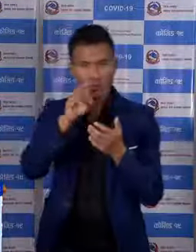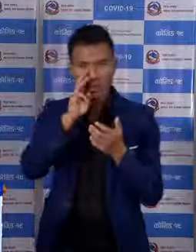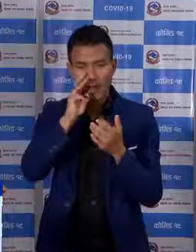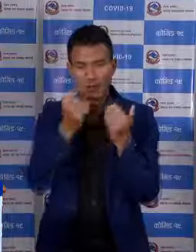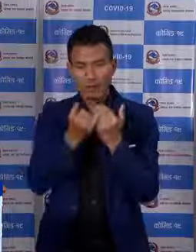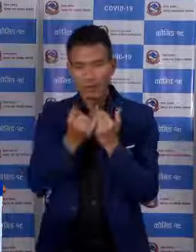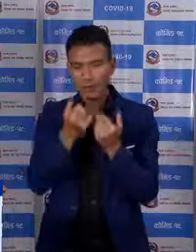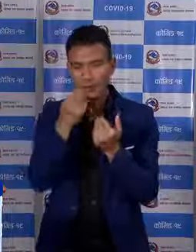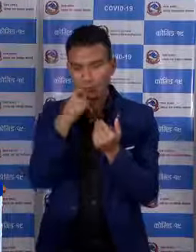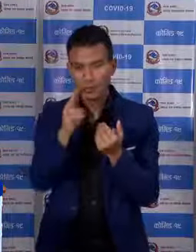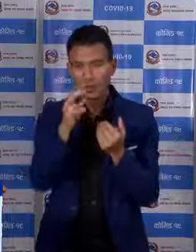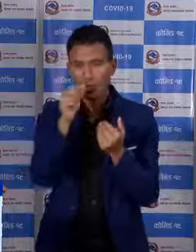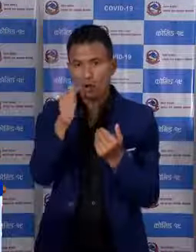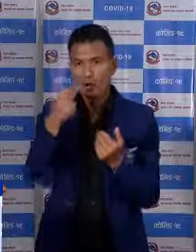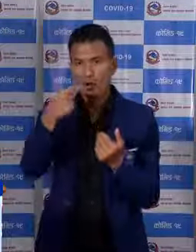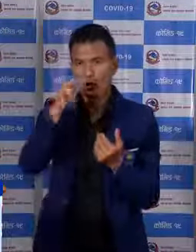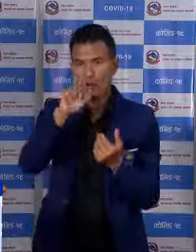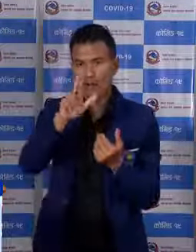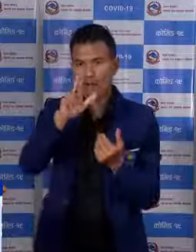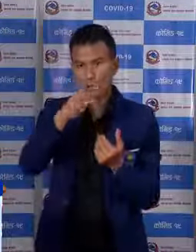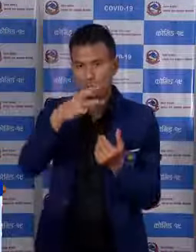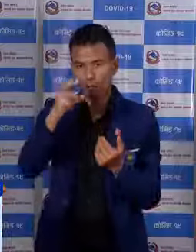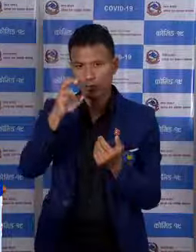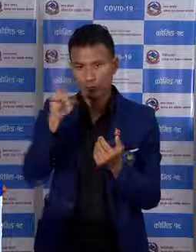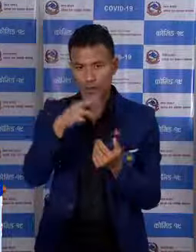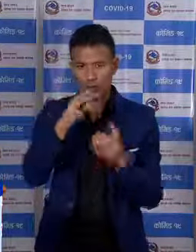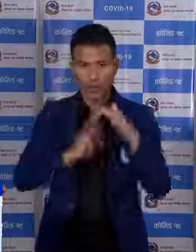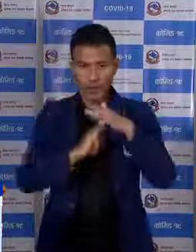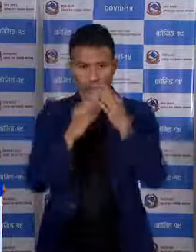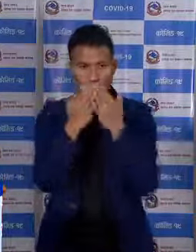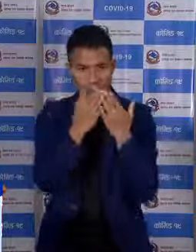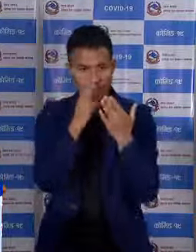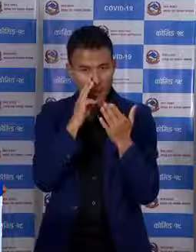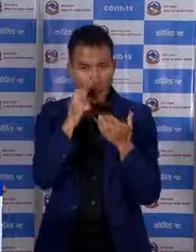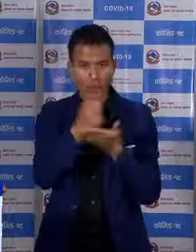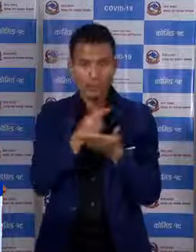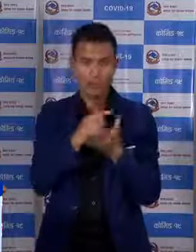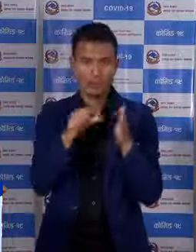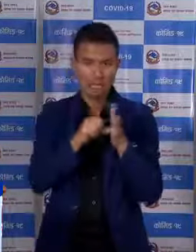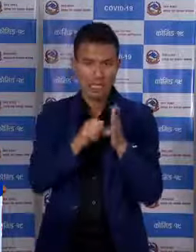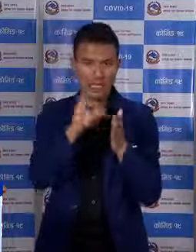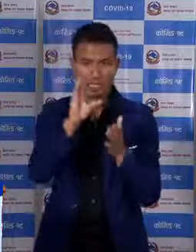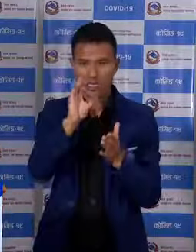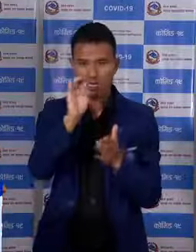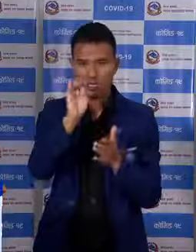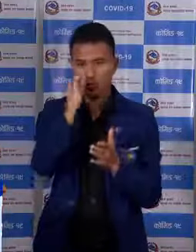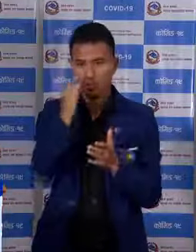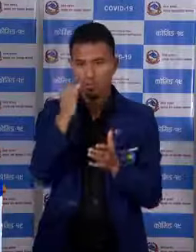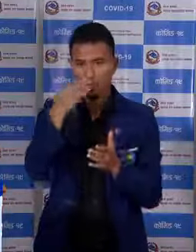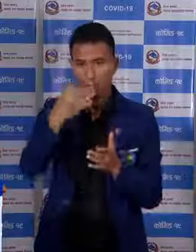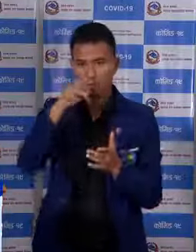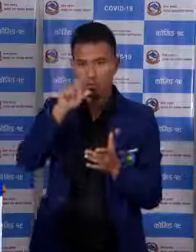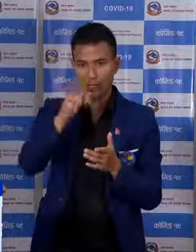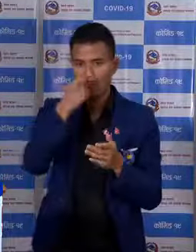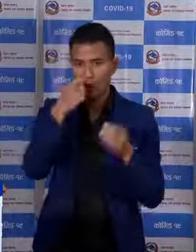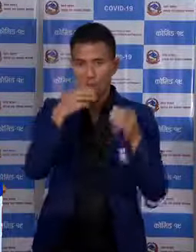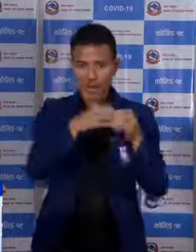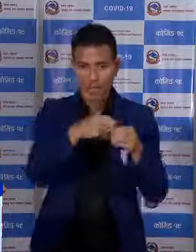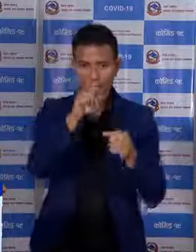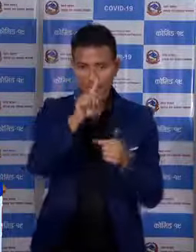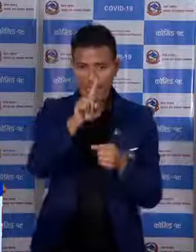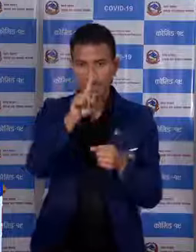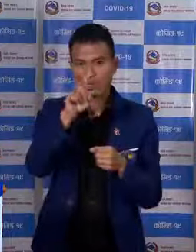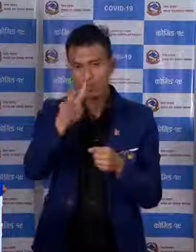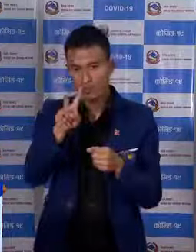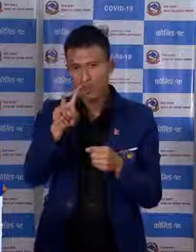भी मां गरियेको थियो कपिल बस्तु जिल्ला को एसो दरा गाउपाली का उड़ा नमर एक दुई रा